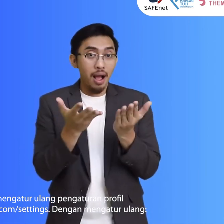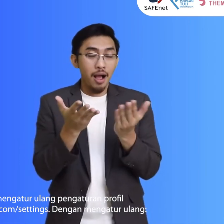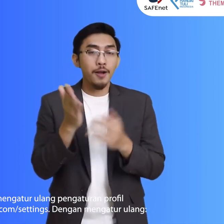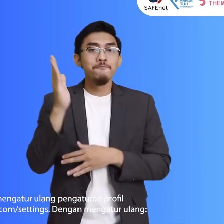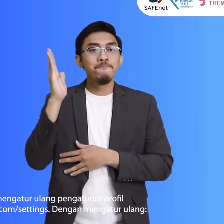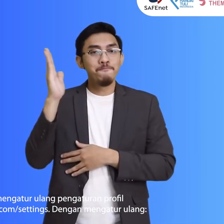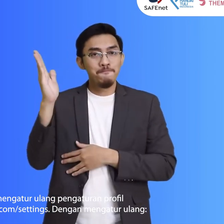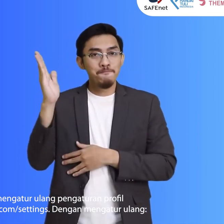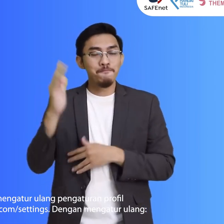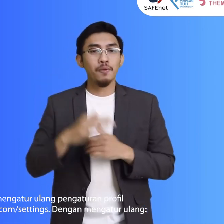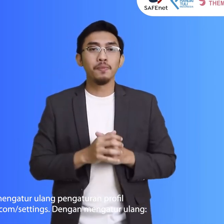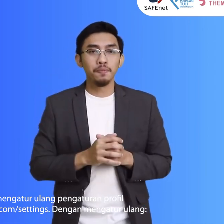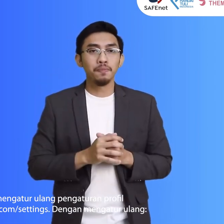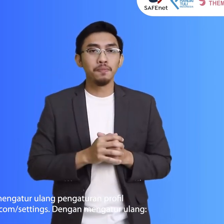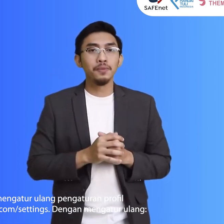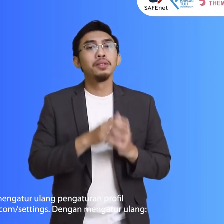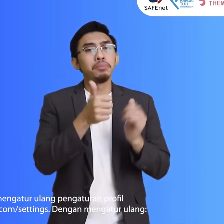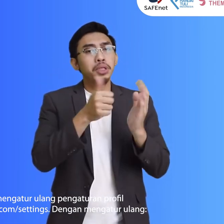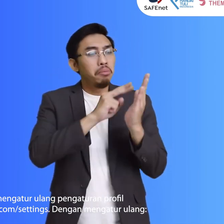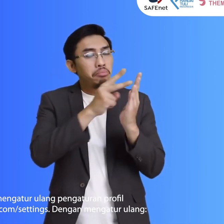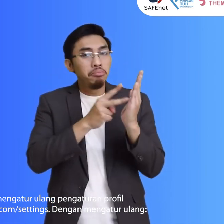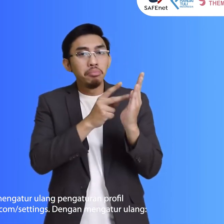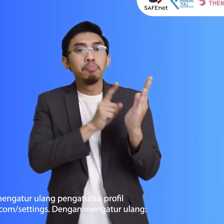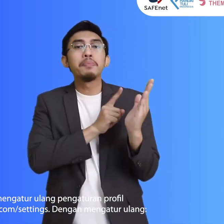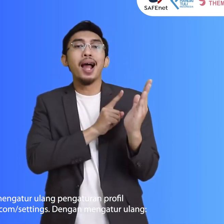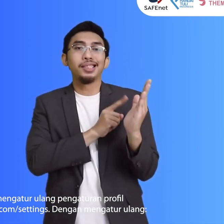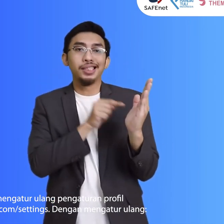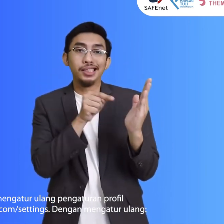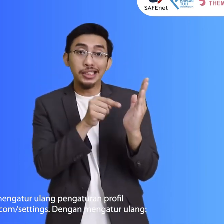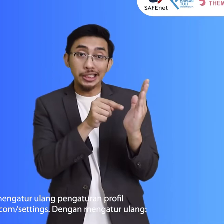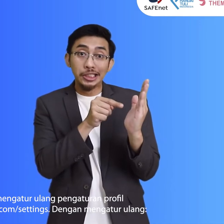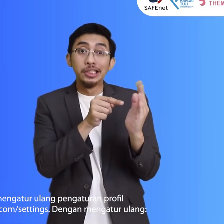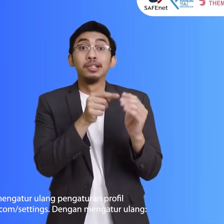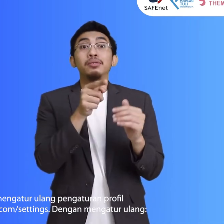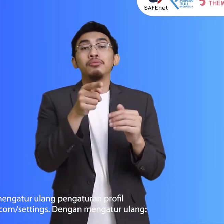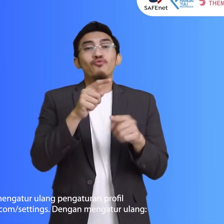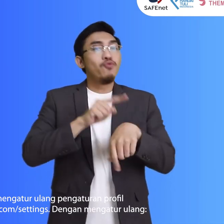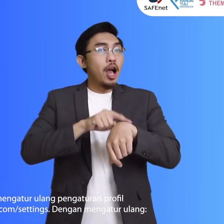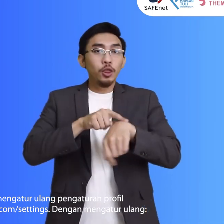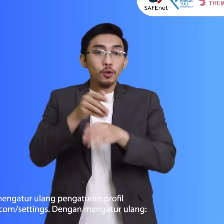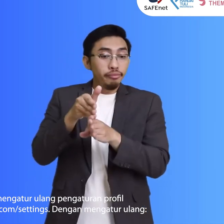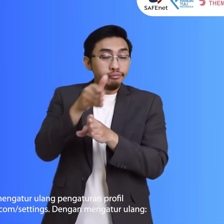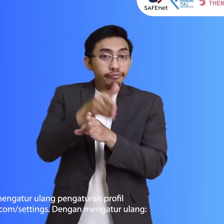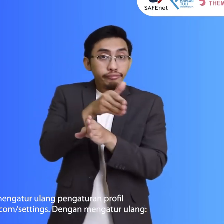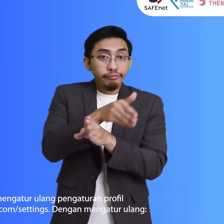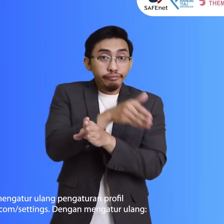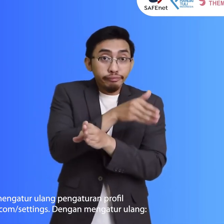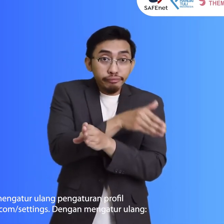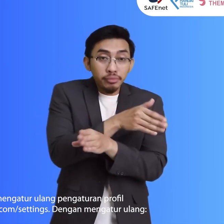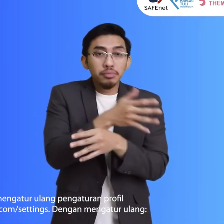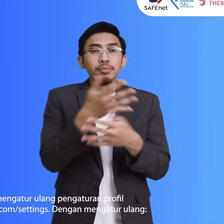dapat mengatur ulang pengaturan di profile bilangan berikut dengan mengatur ulang privasi